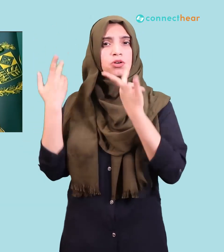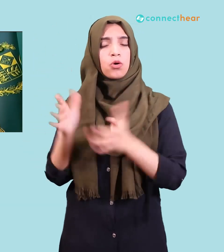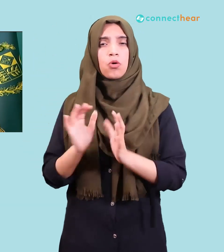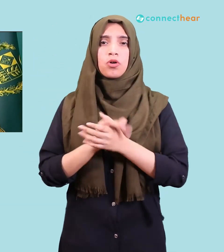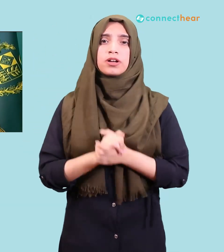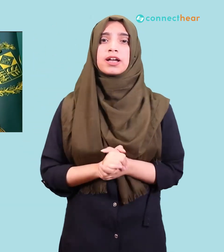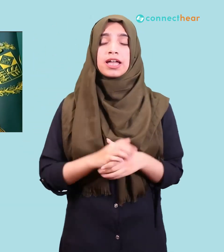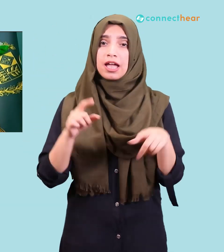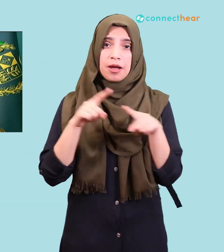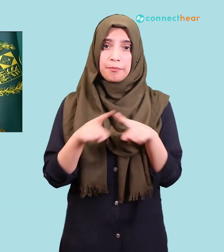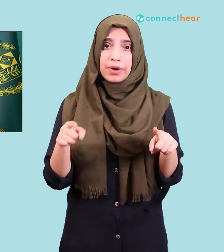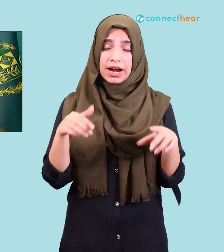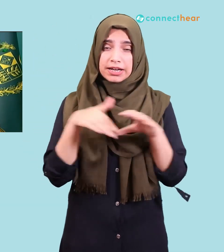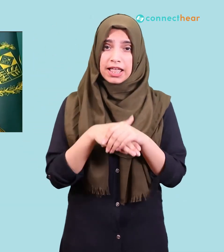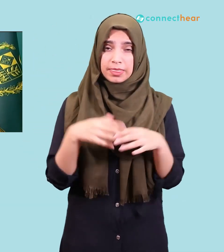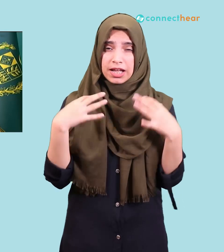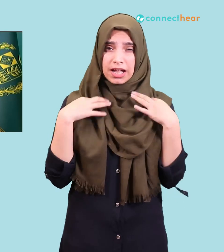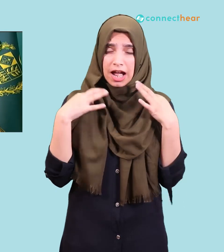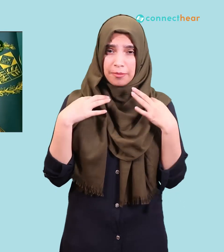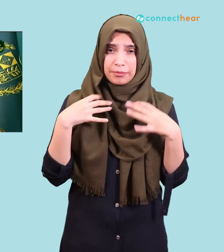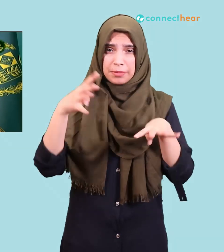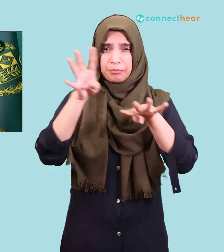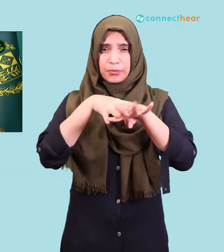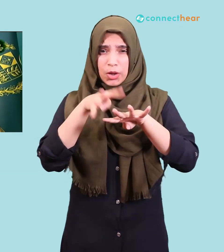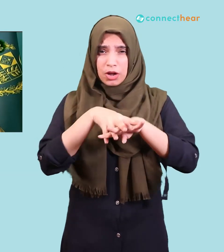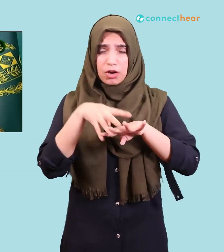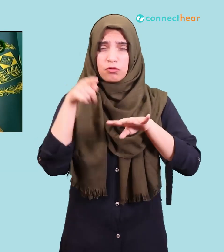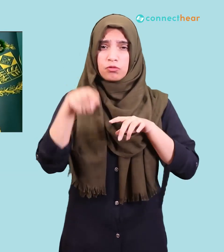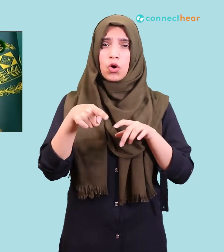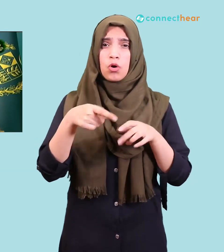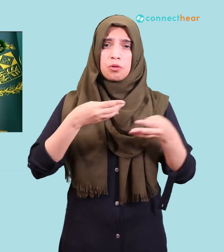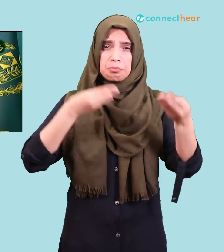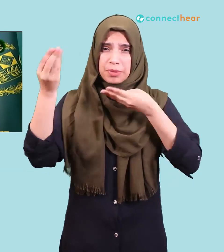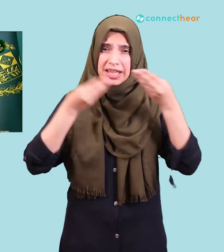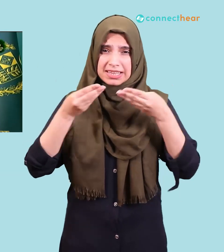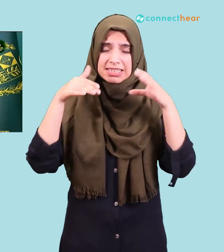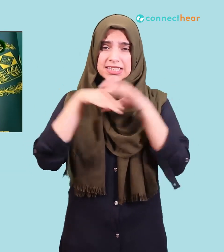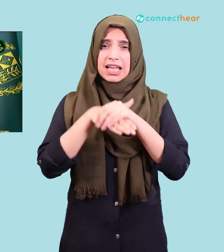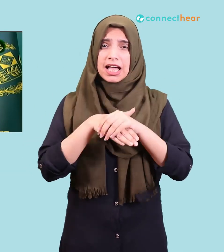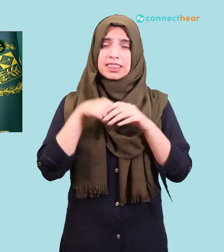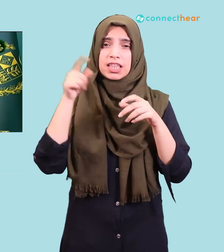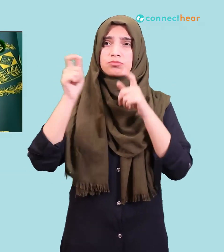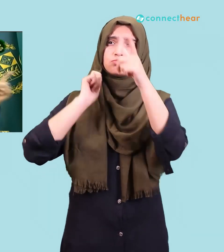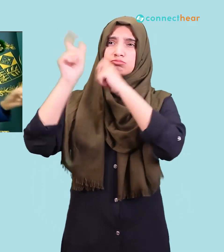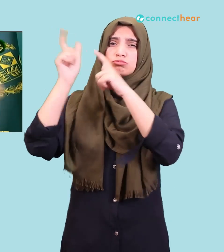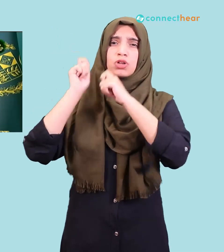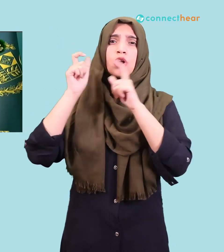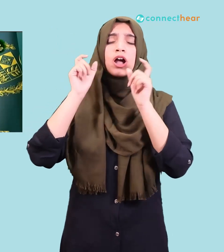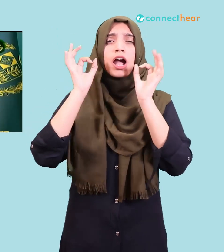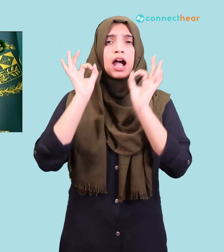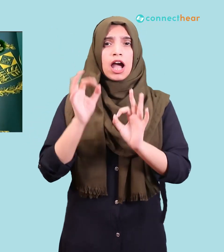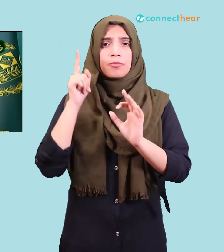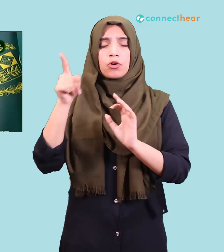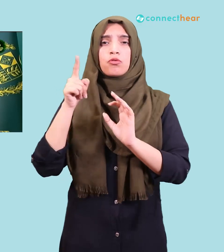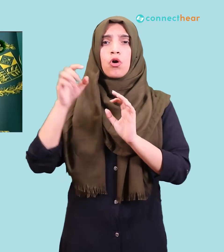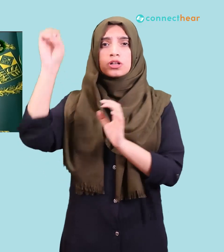ہیں. تو اس کا مطلب آدھی ہماری ٹیکسٹائل ایکسپورٹس وہیں ختم ہو گئی. اس کا مطلب بے